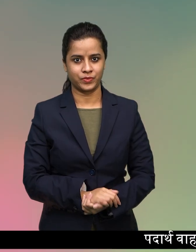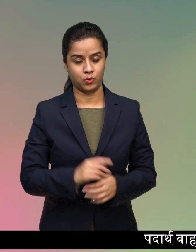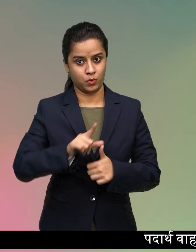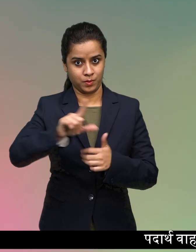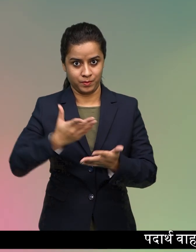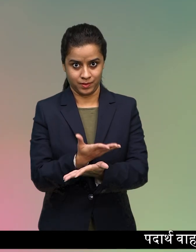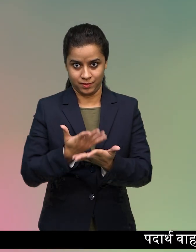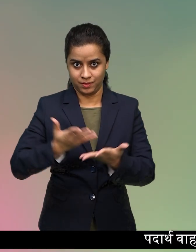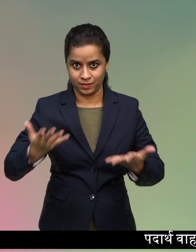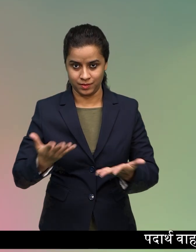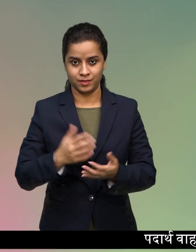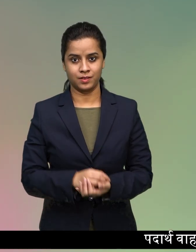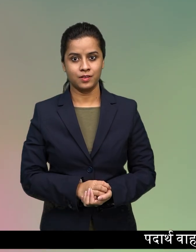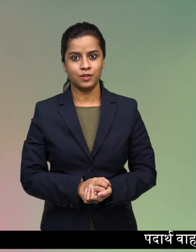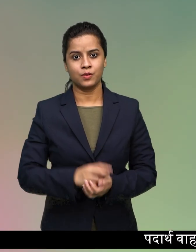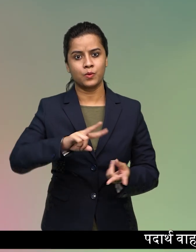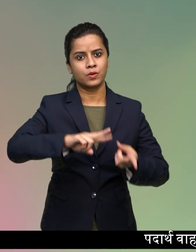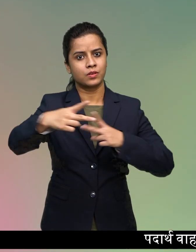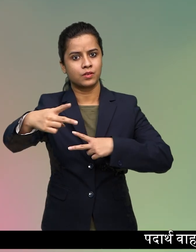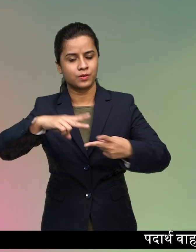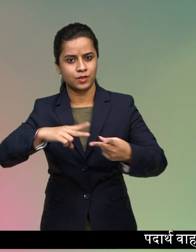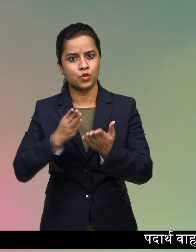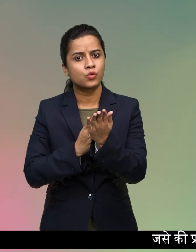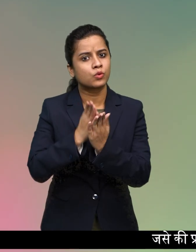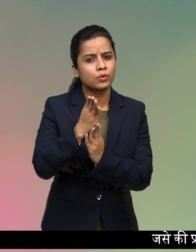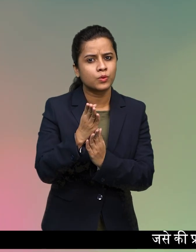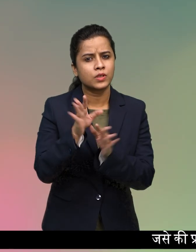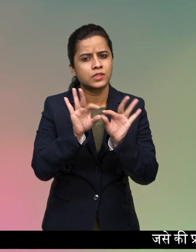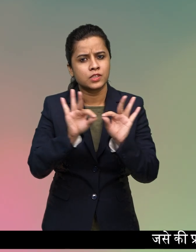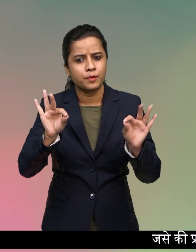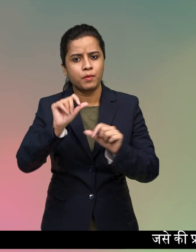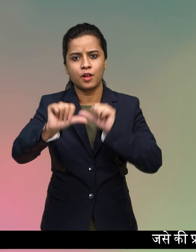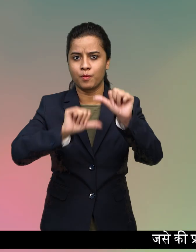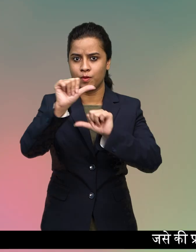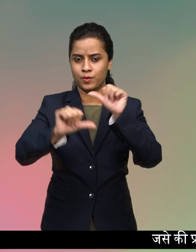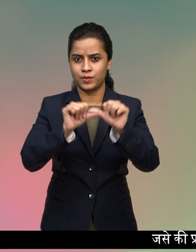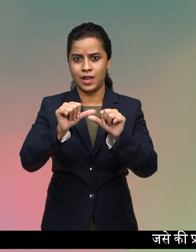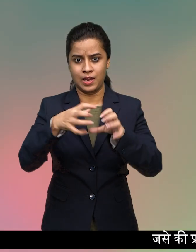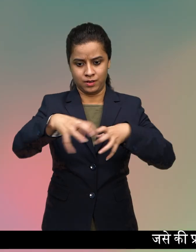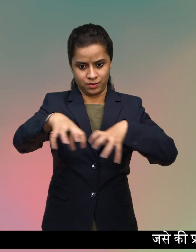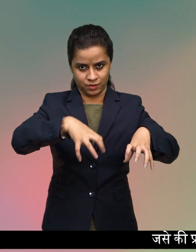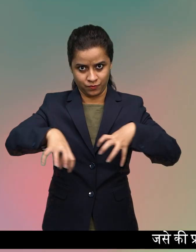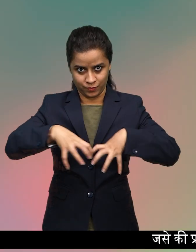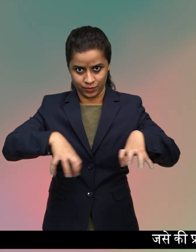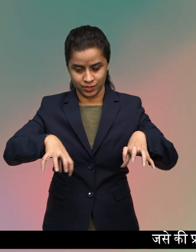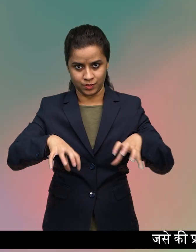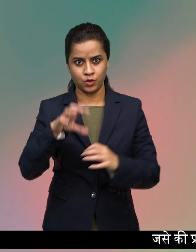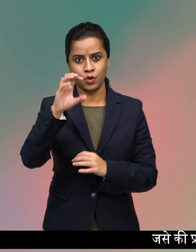पदार्थ वाहतूक साध्या प्रक्रियाद्वारे होते, जसे की प्रसरण, ऑस्मोसिस इत्यादी.